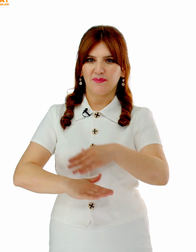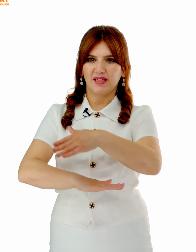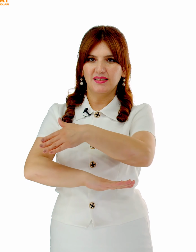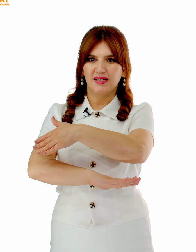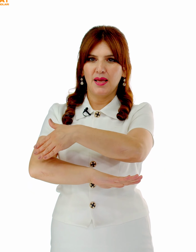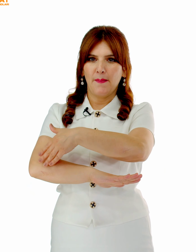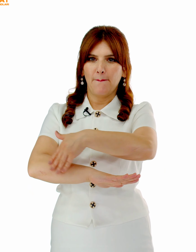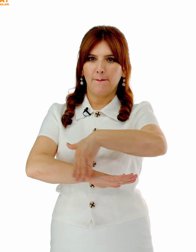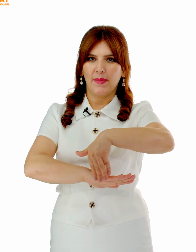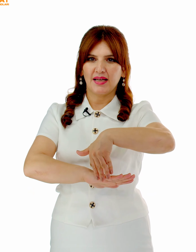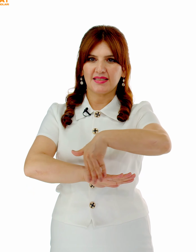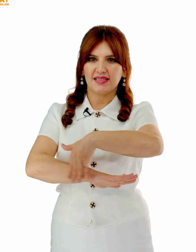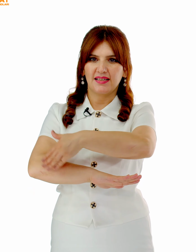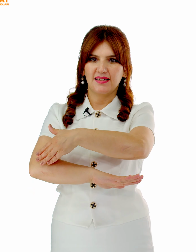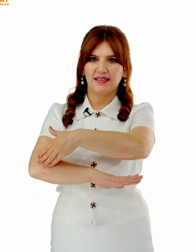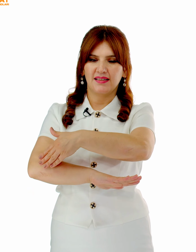Qaytaraman. Manzil.